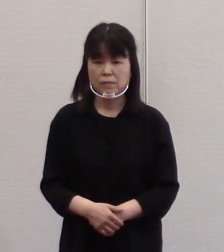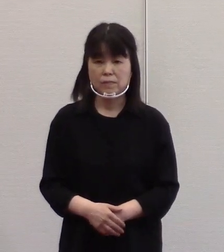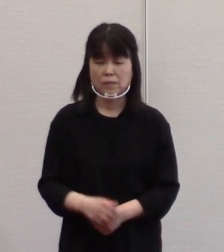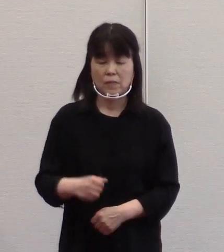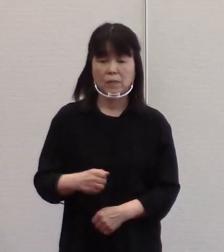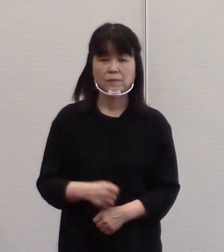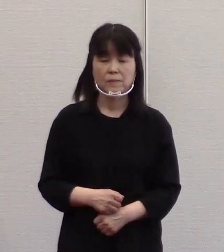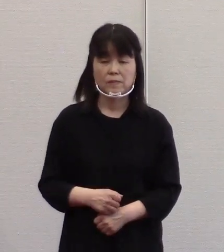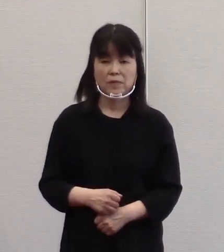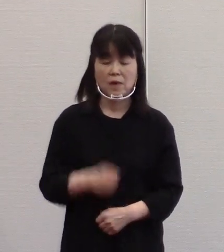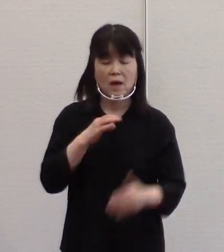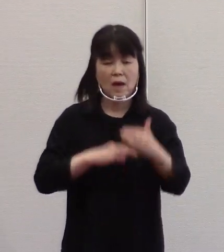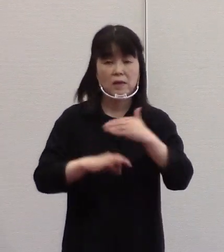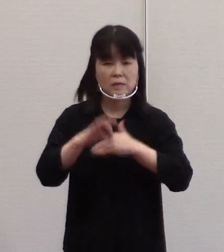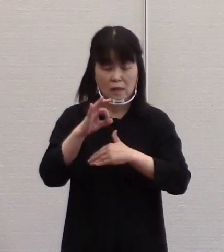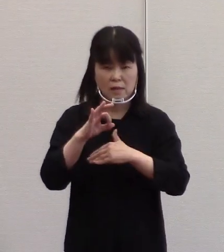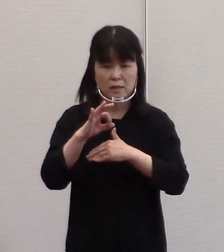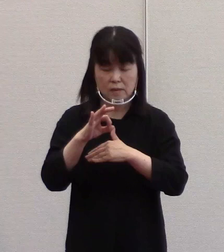朝日の杉山です。